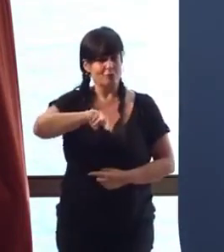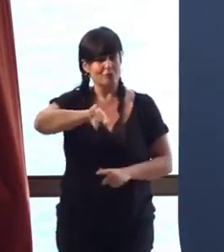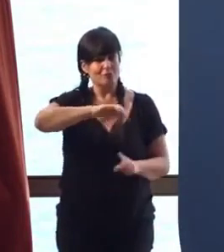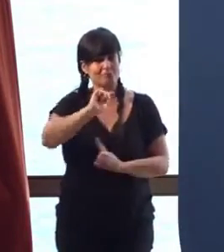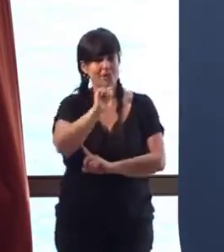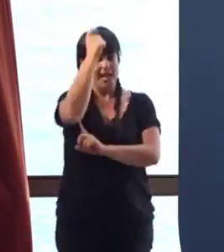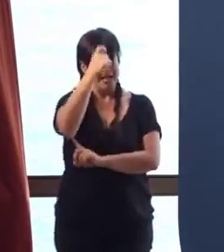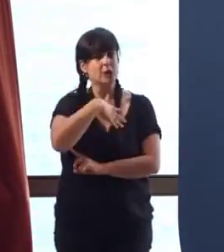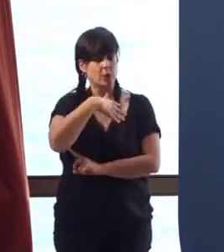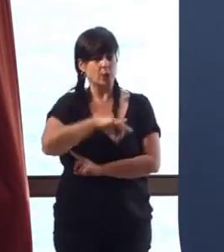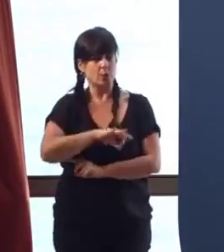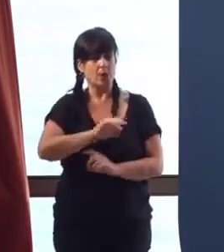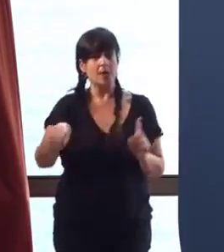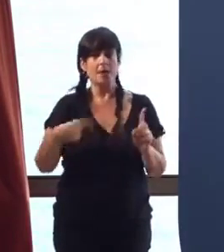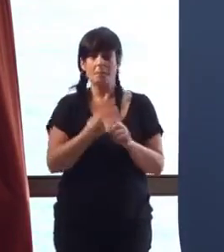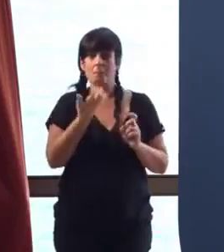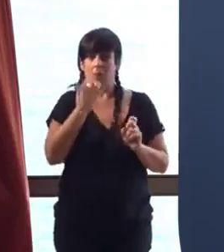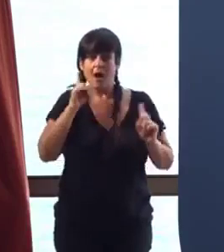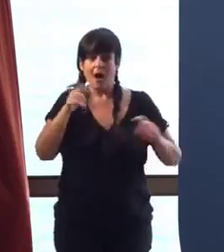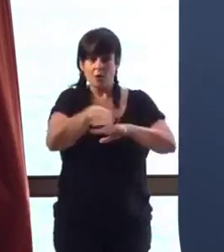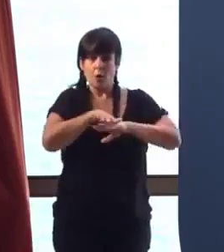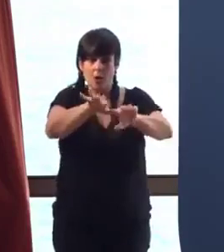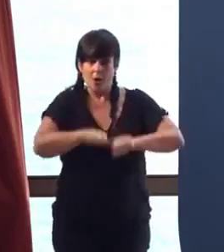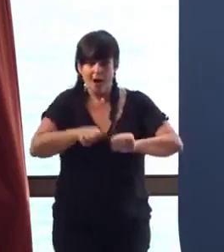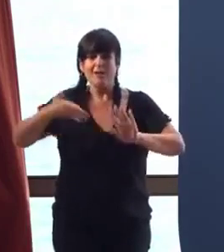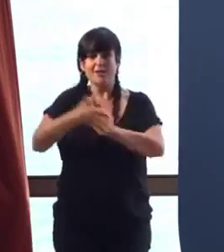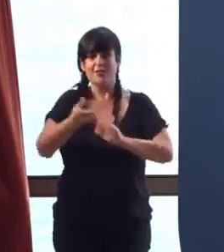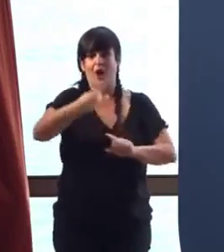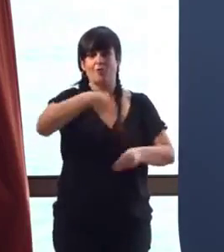sino que allí donde gobernamos, gobernamos mejor.